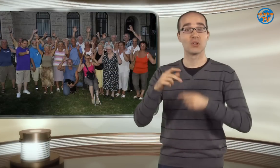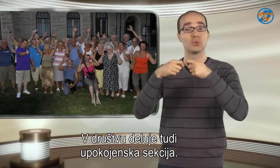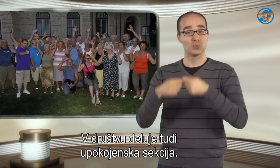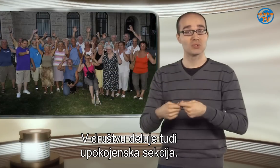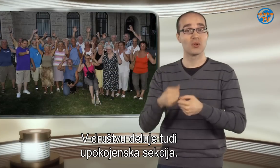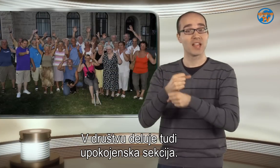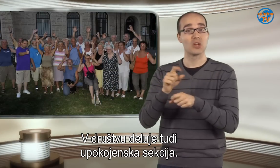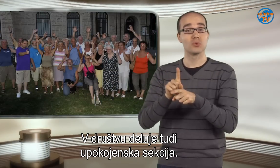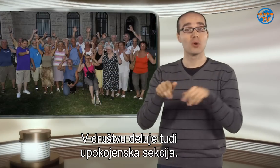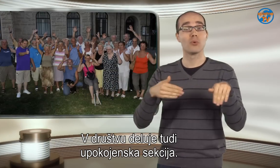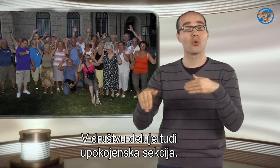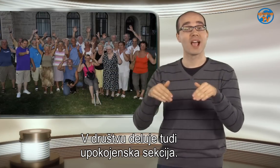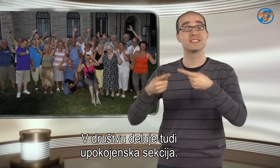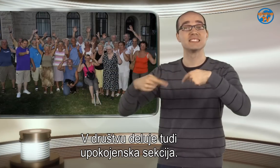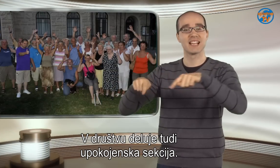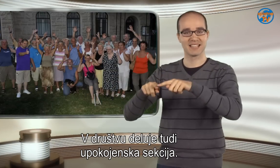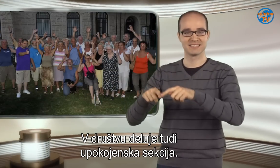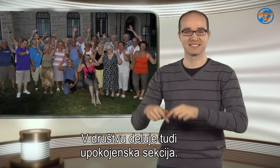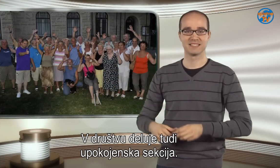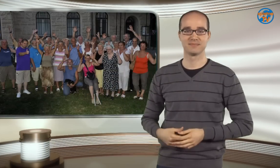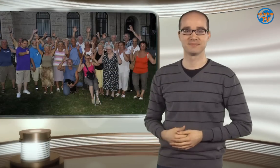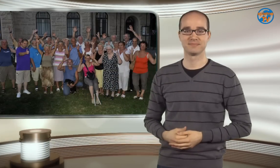V društvu deluje tudi upokojenska sekcija.